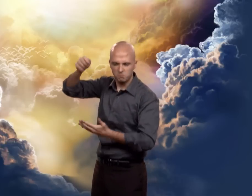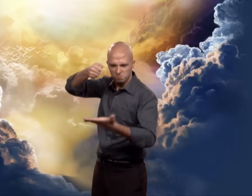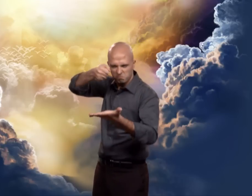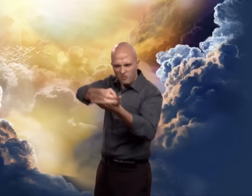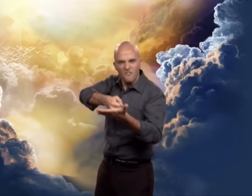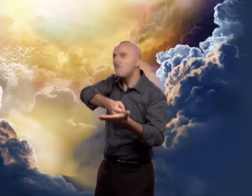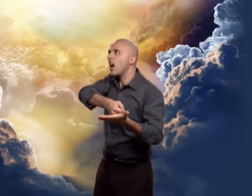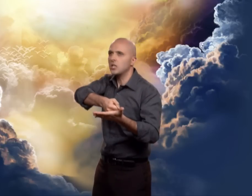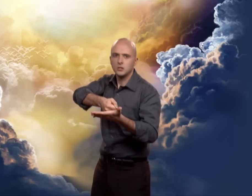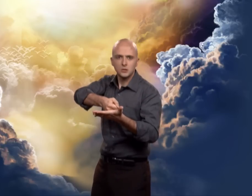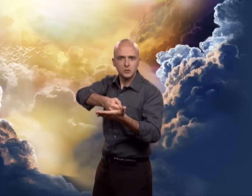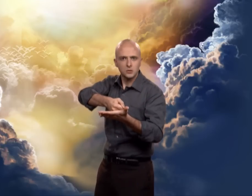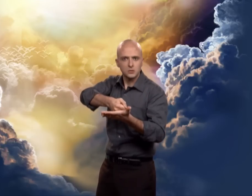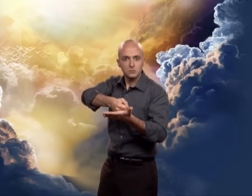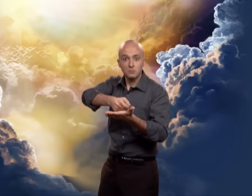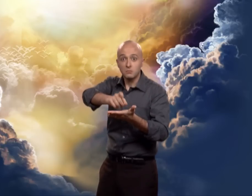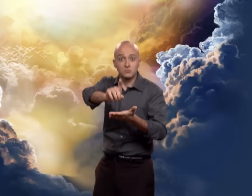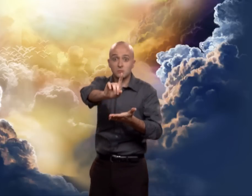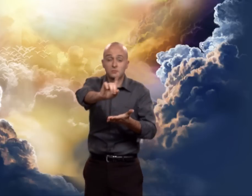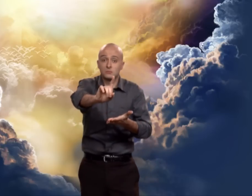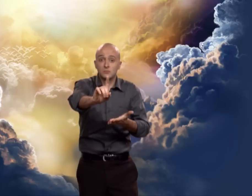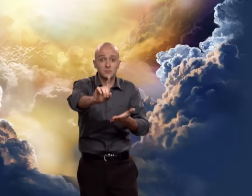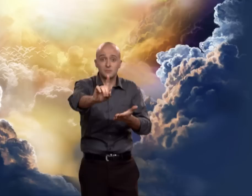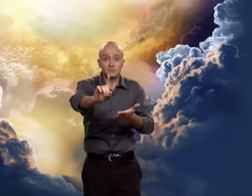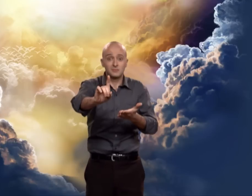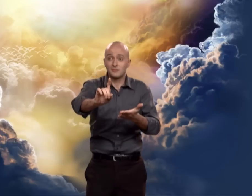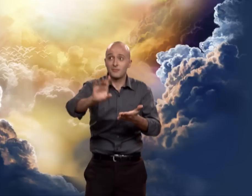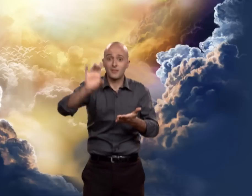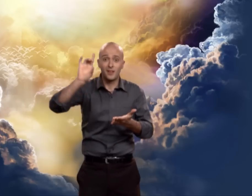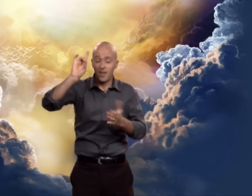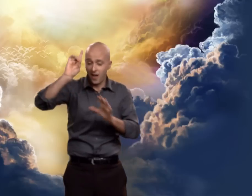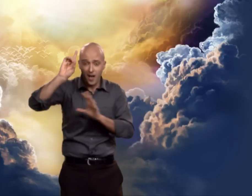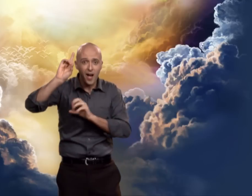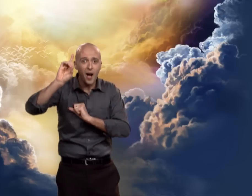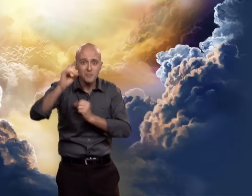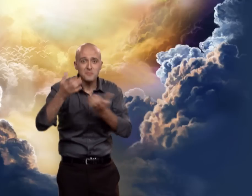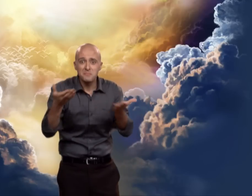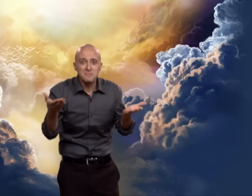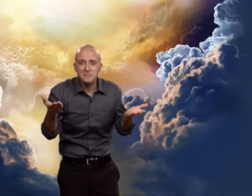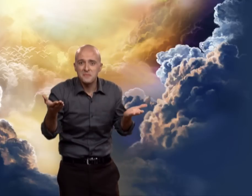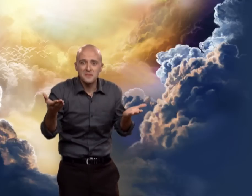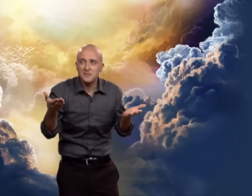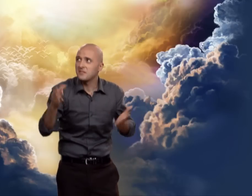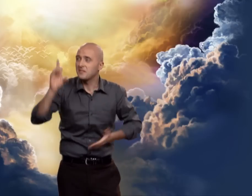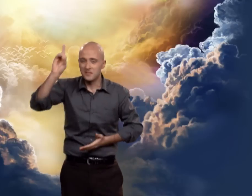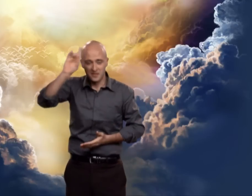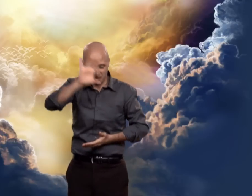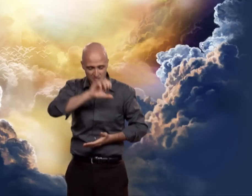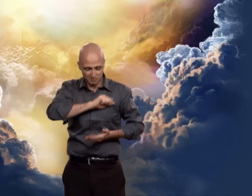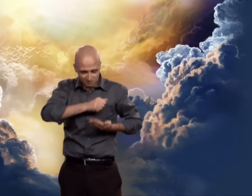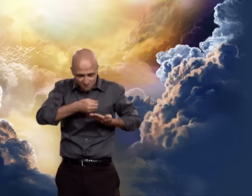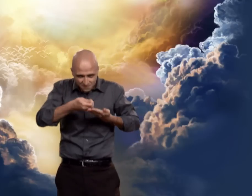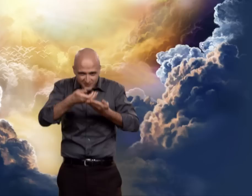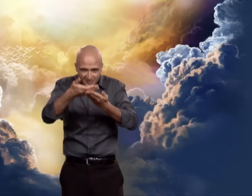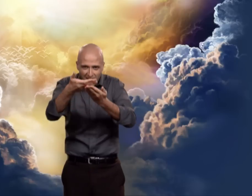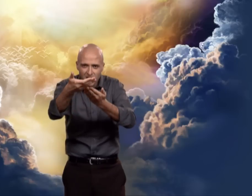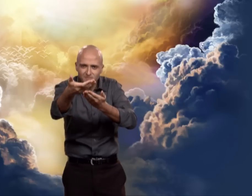impossível para Deus salvar os pecadores em seu pecado, Ele os priva da existência que perderam por suas transgressões e da